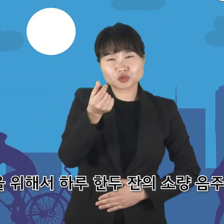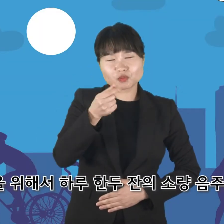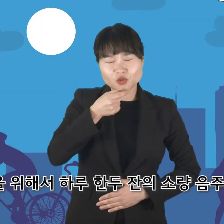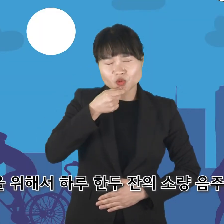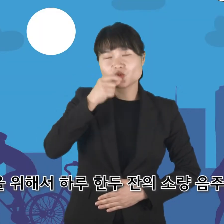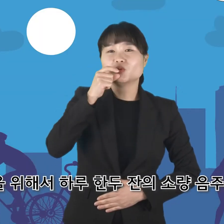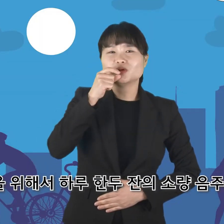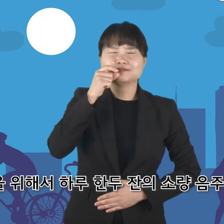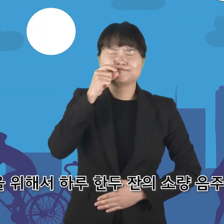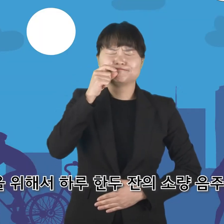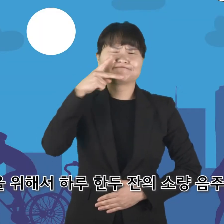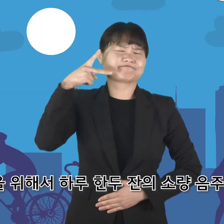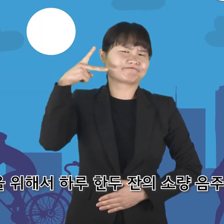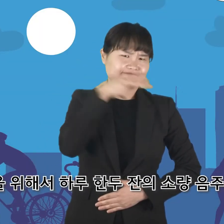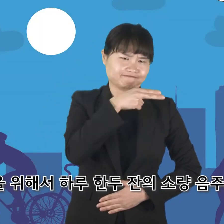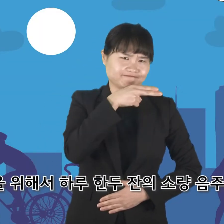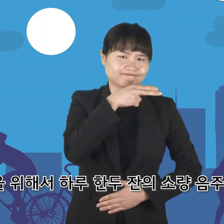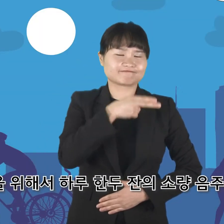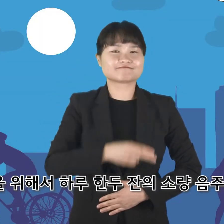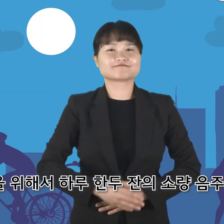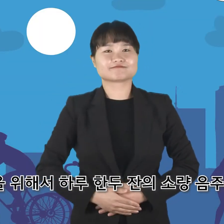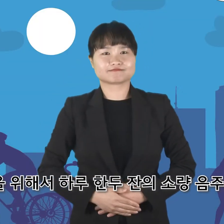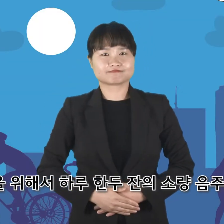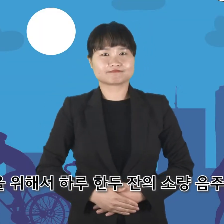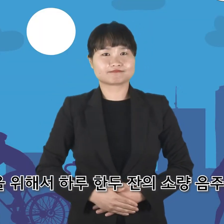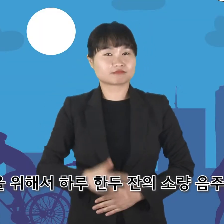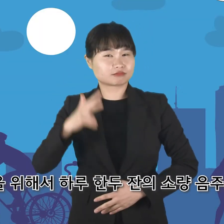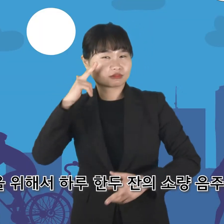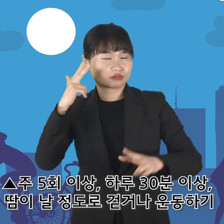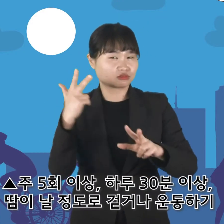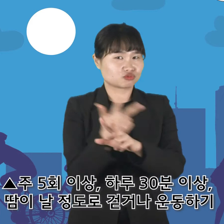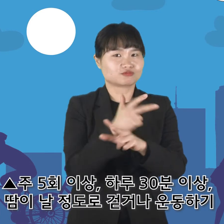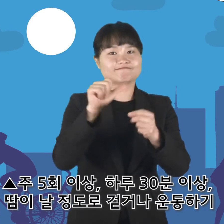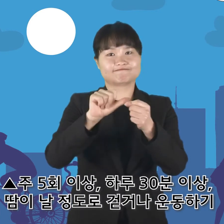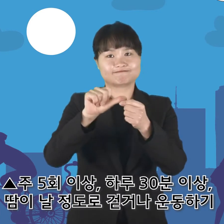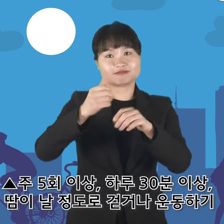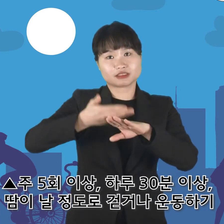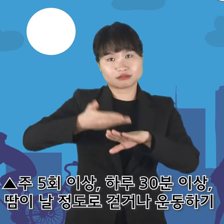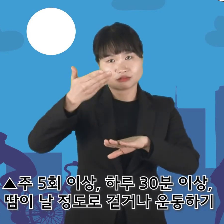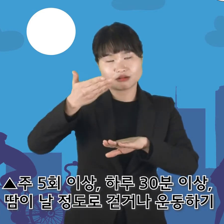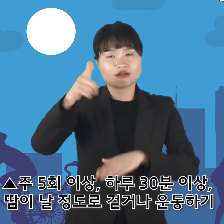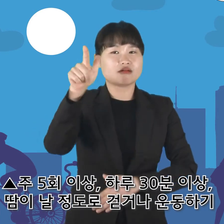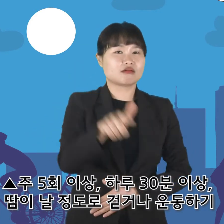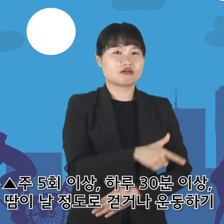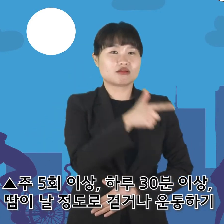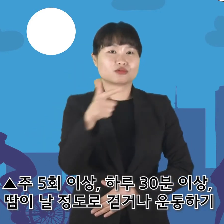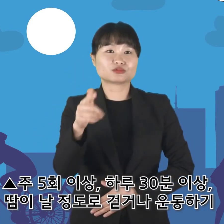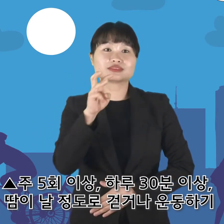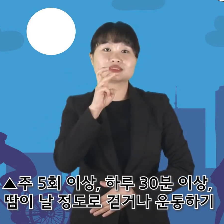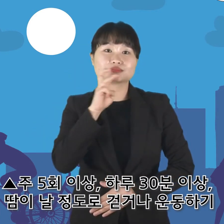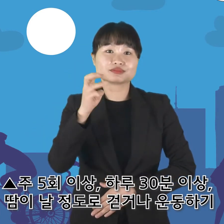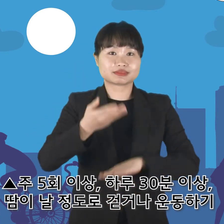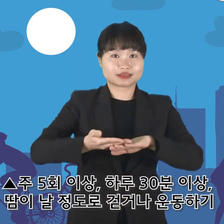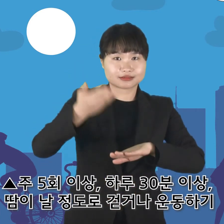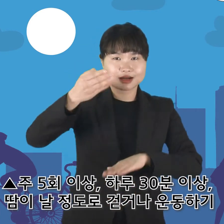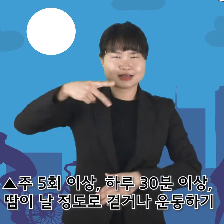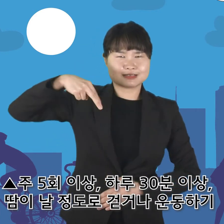암 예방을 위해서 하루 한두 잔의 소량 음주도 피하기, 주 5회 이상, 하루 30분